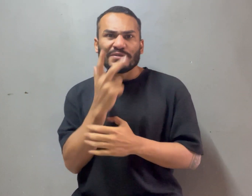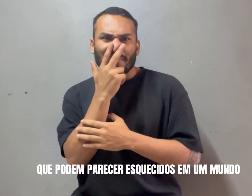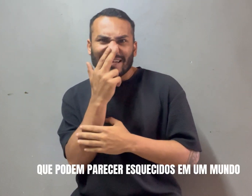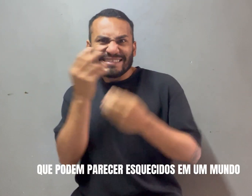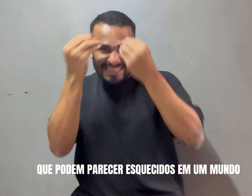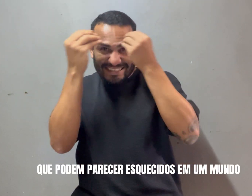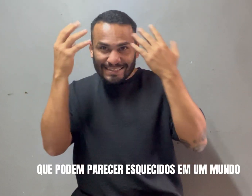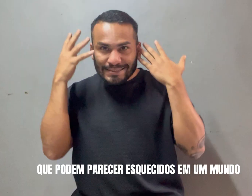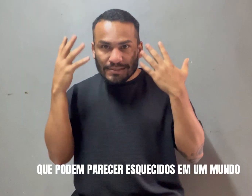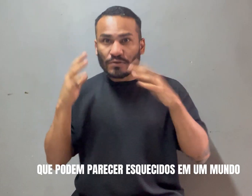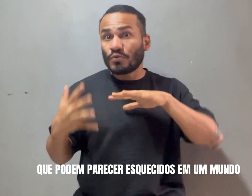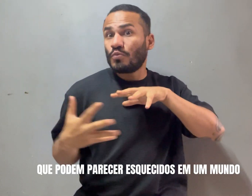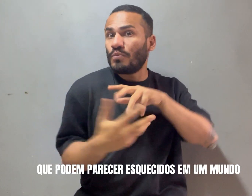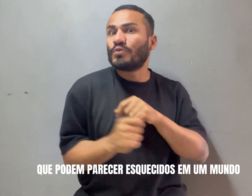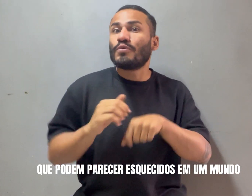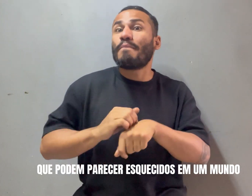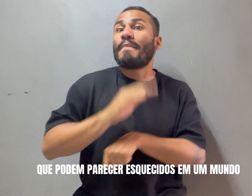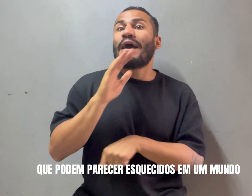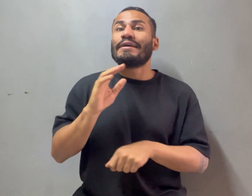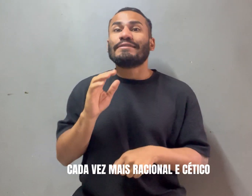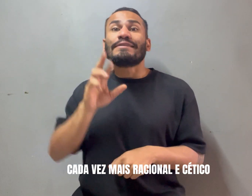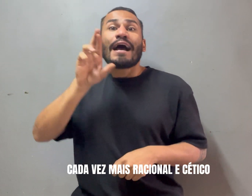que podem parecer esquecidos em um mundo cada vez